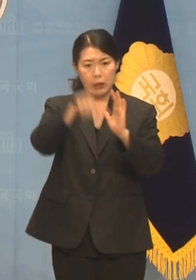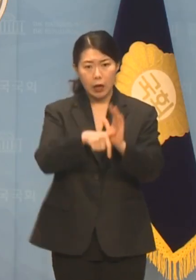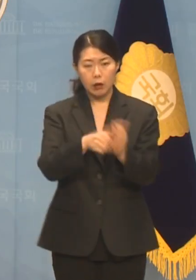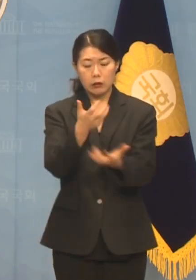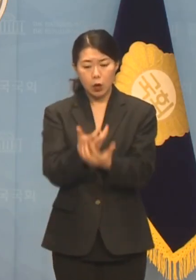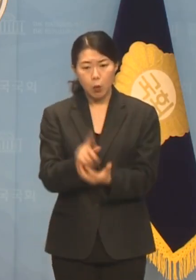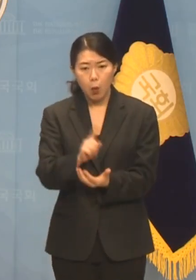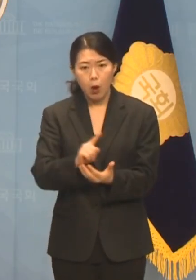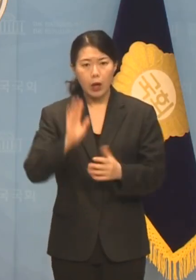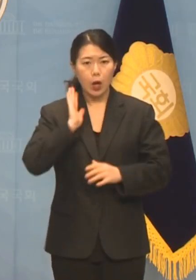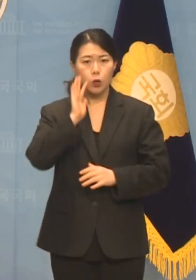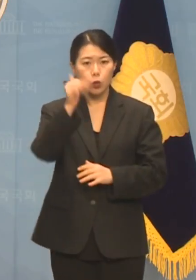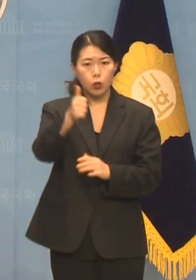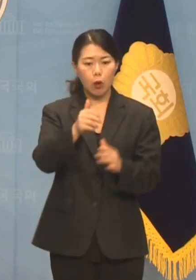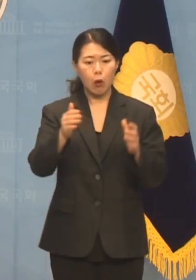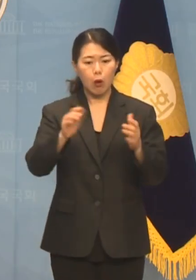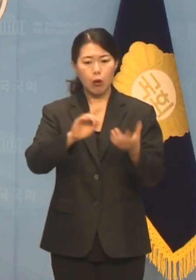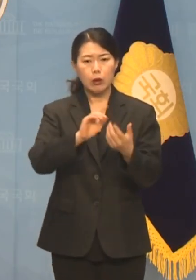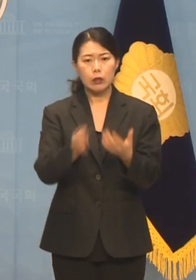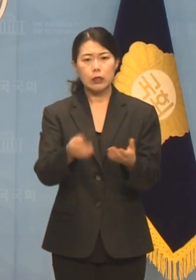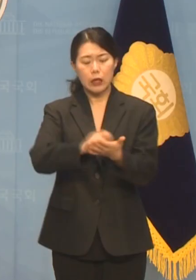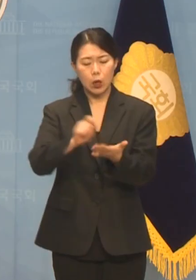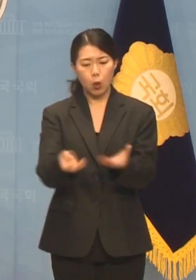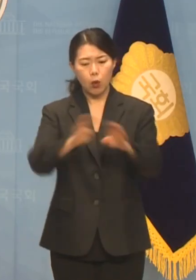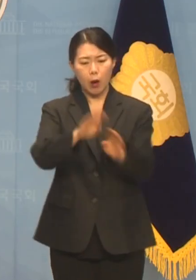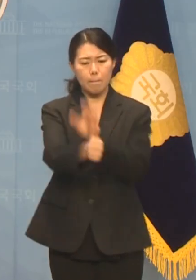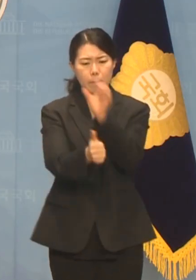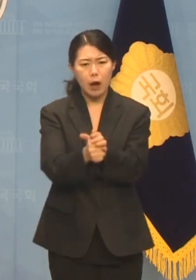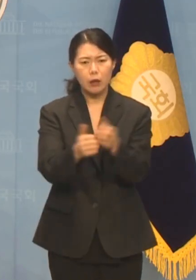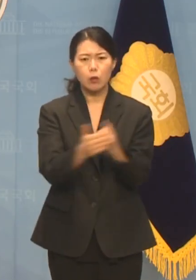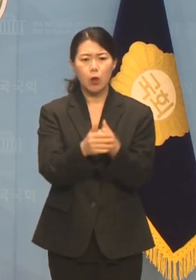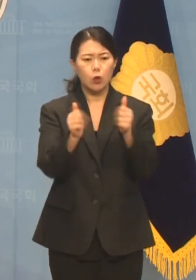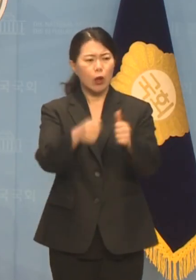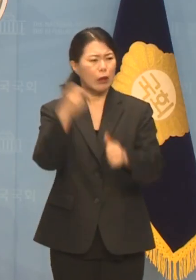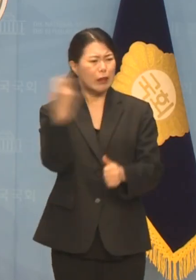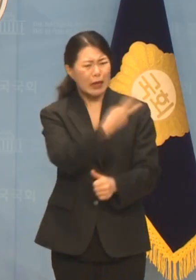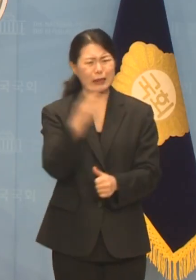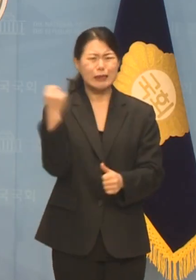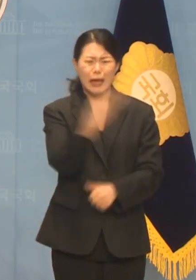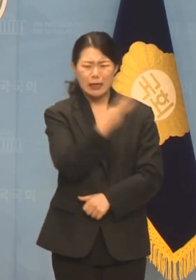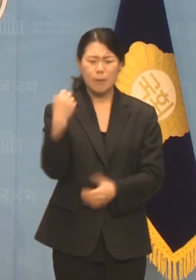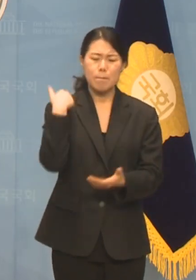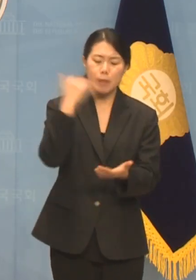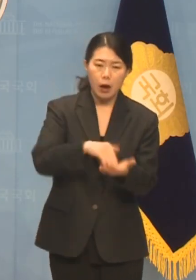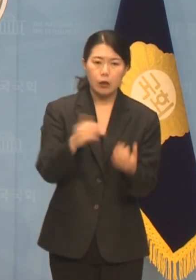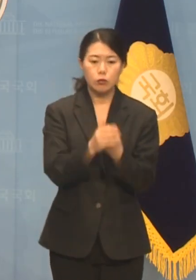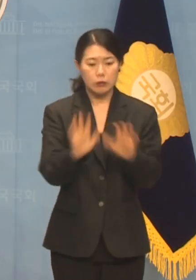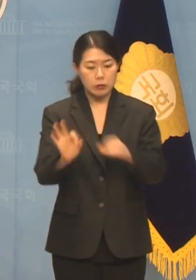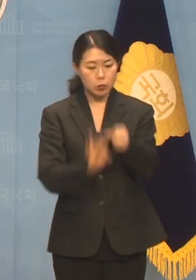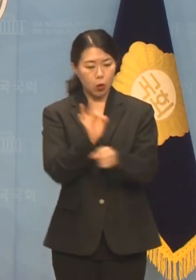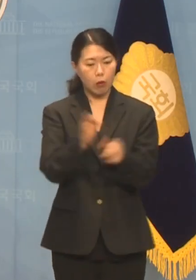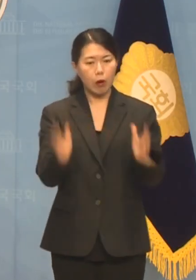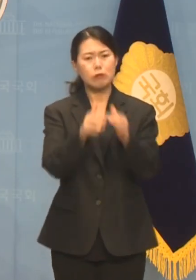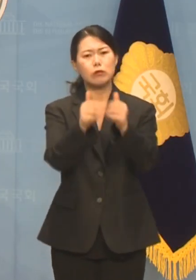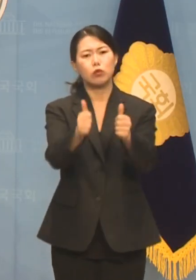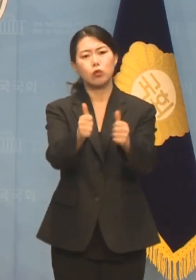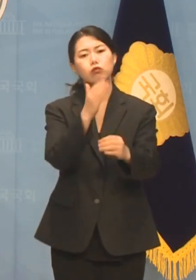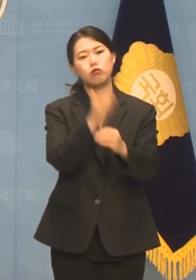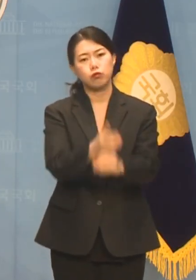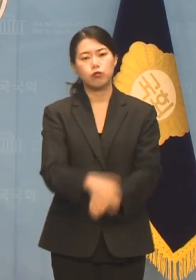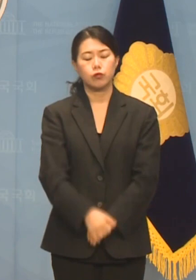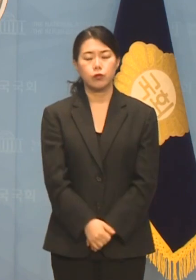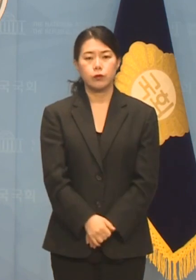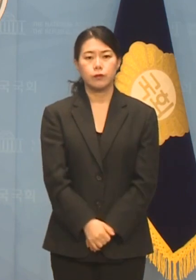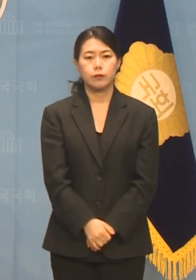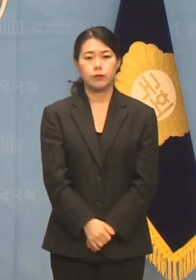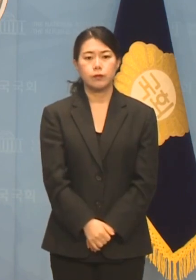대통령 기록관으로 이관이 되면서 소송을 다시 처음부터 진행하게 되어서 현재 10년이 넘게 소송이 진행